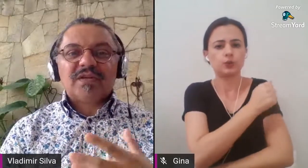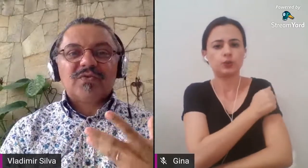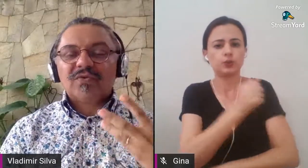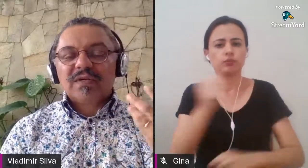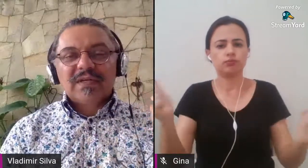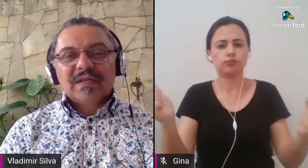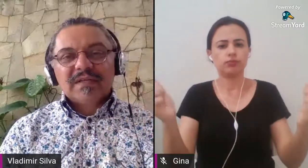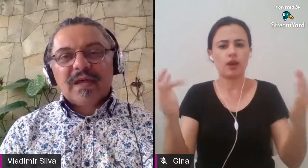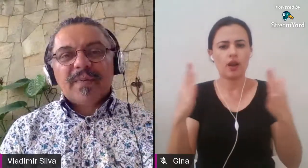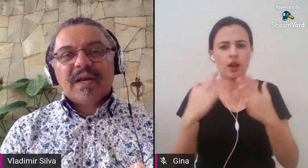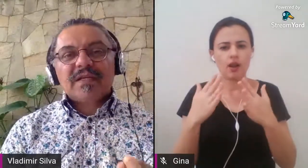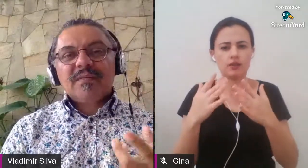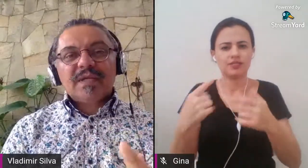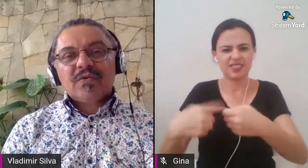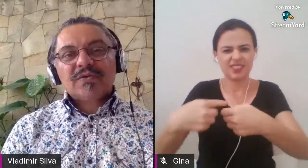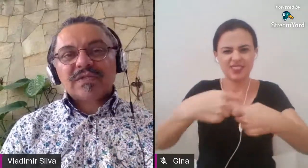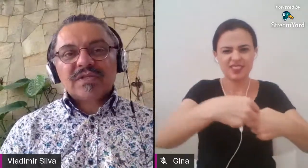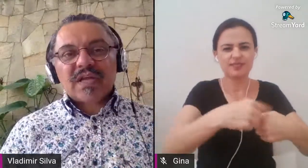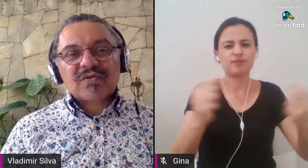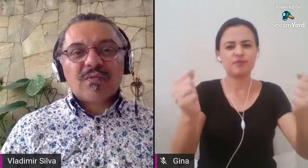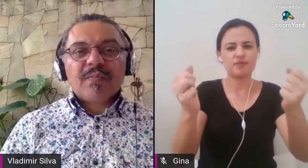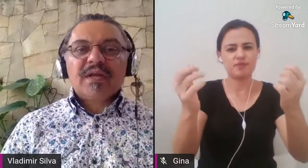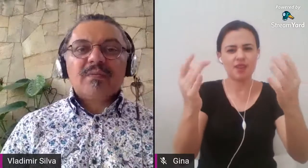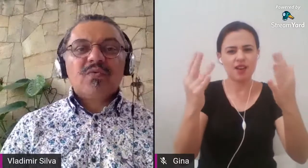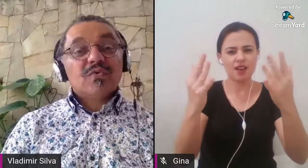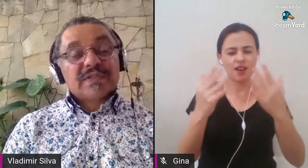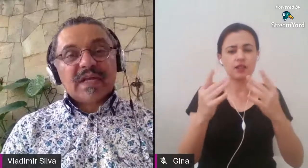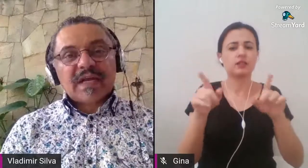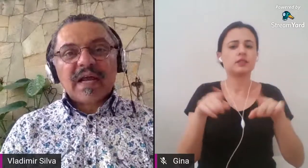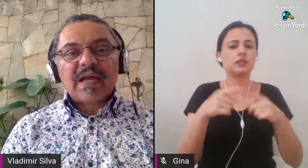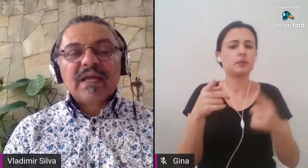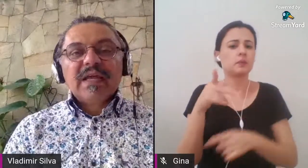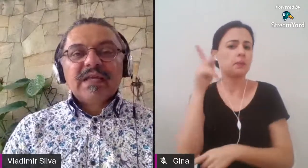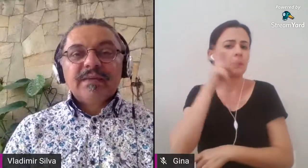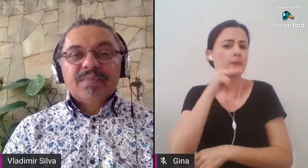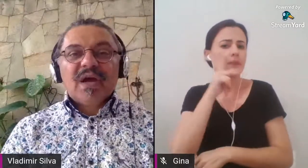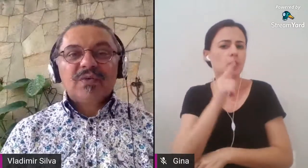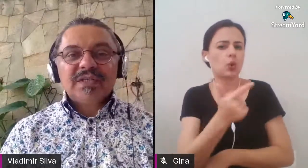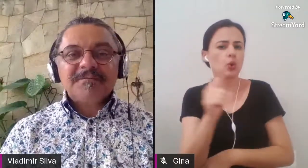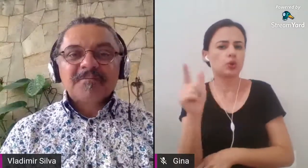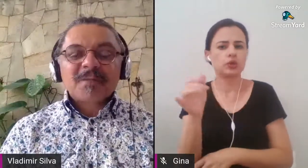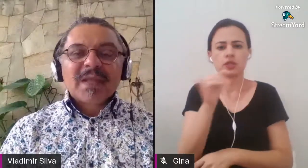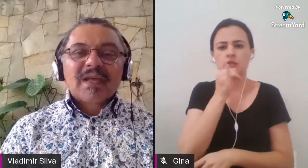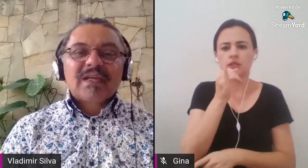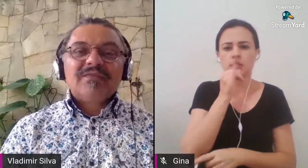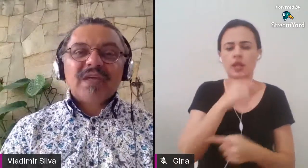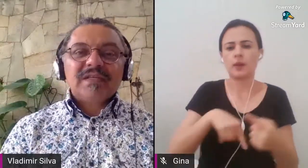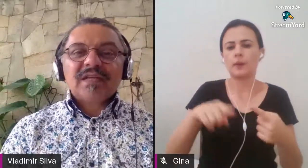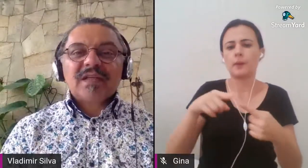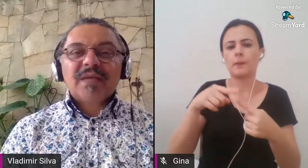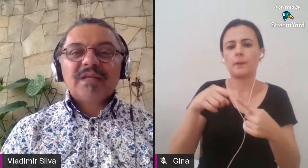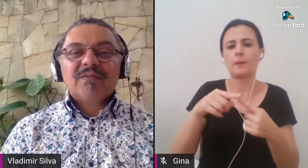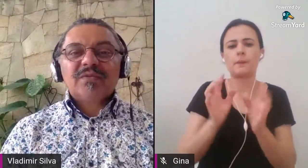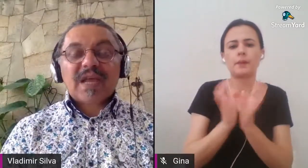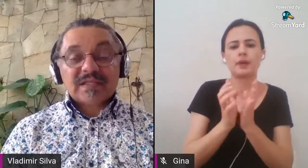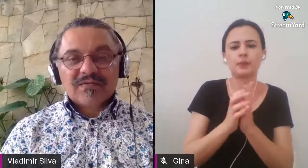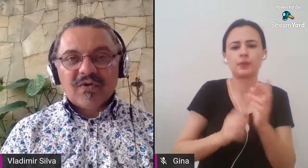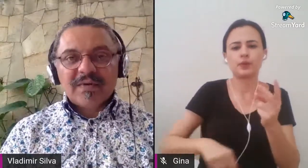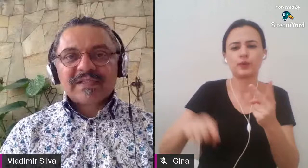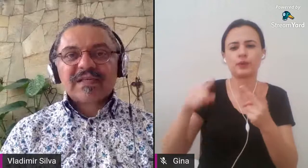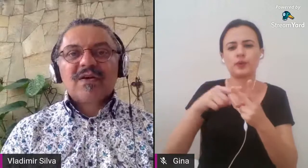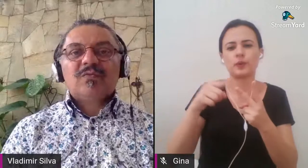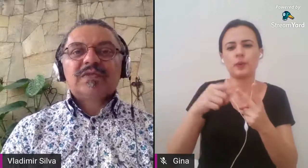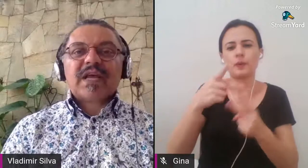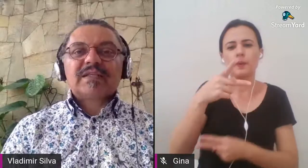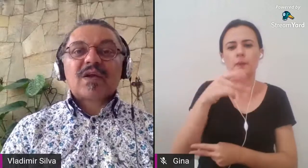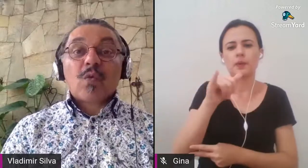cidades aqui do interior da Paraíba e de outros estados como Pernambuco, Ceará e Piauí, que vêm exatamente buscar